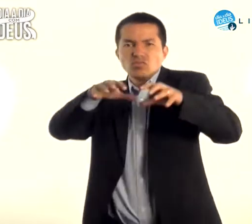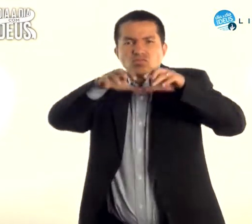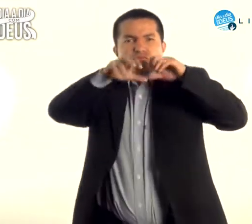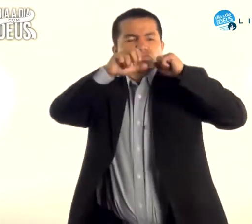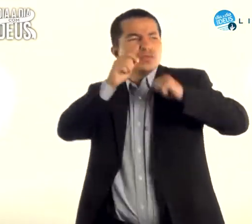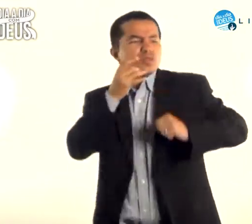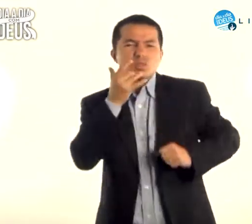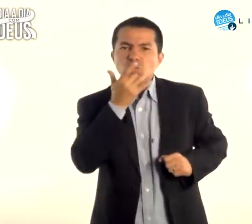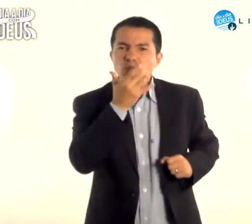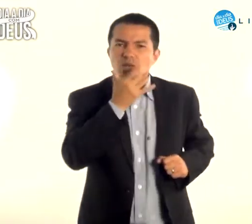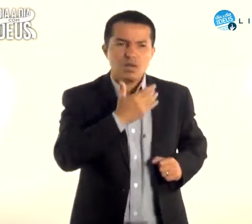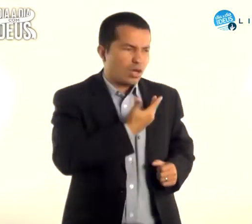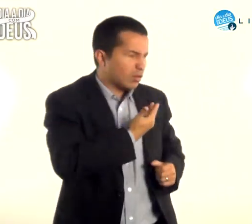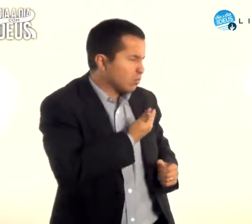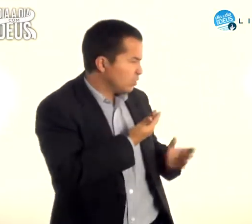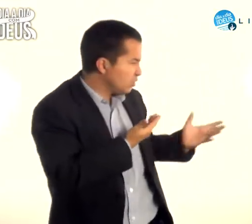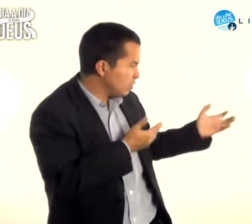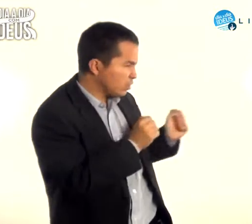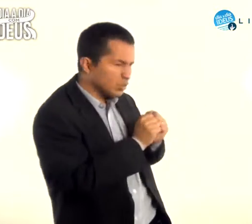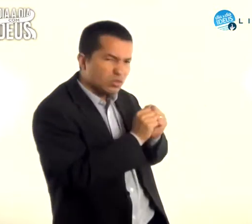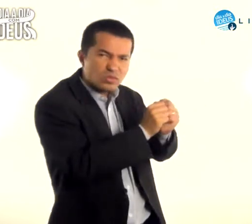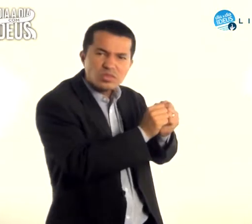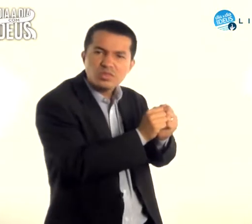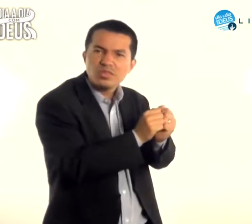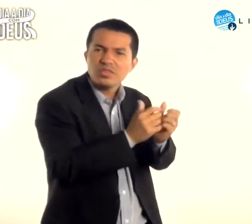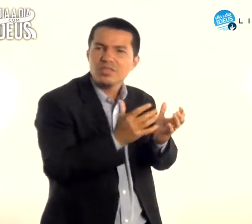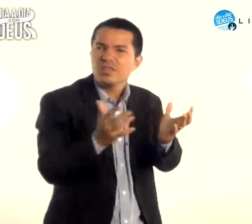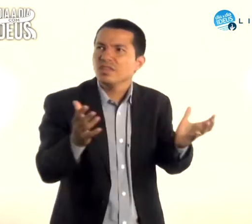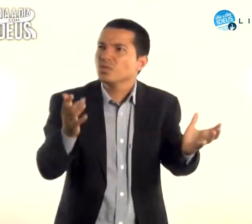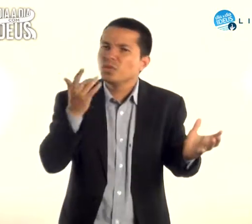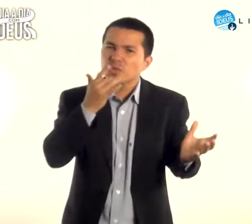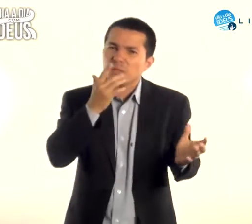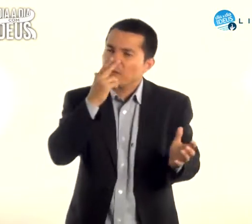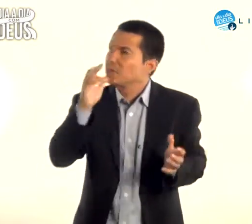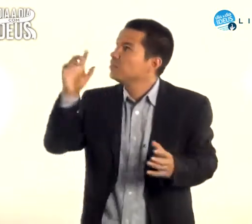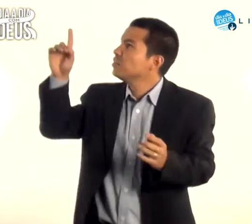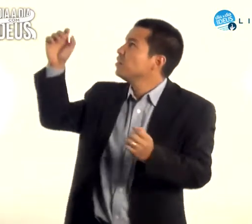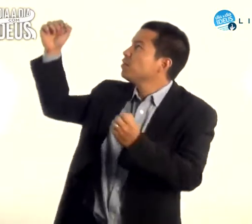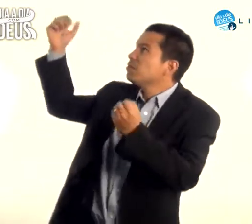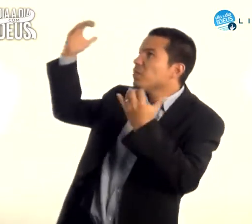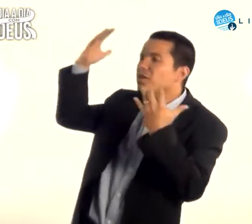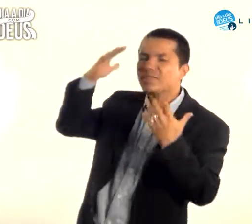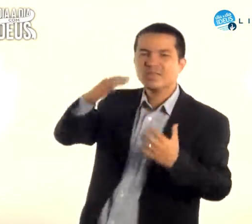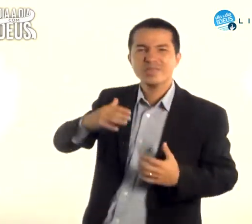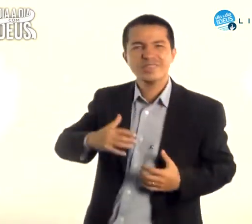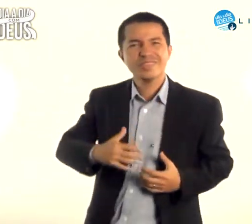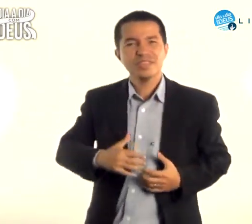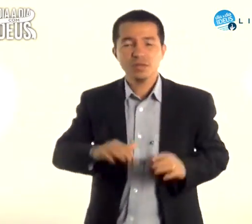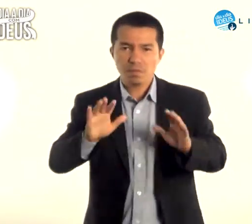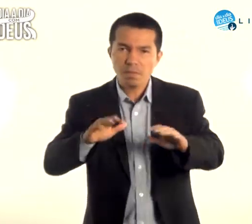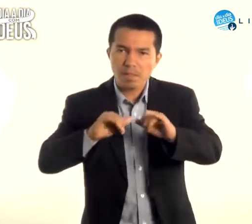essa vida. E sabe, na grande maioria das vezes, as alegrias